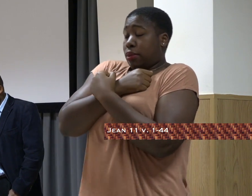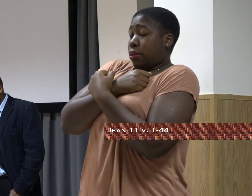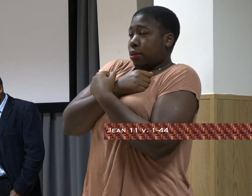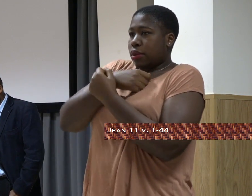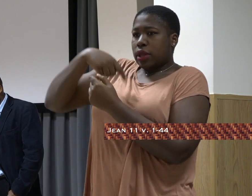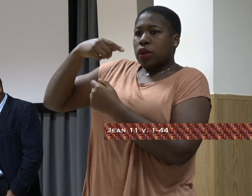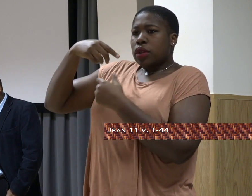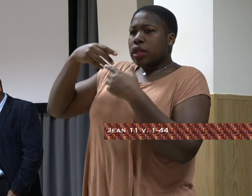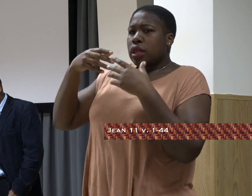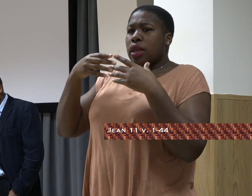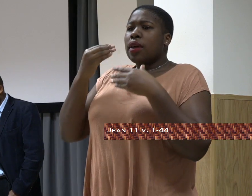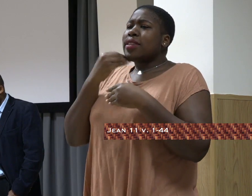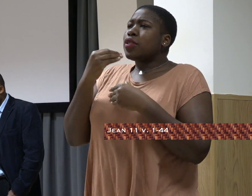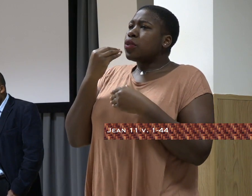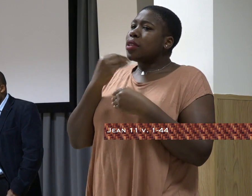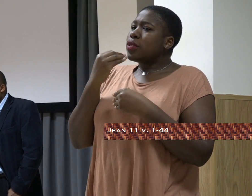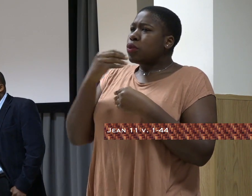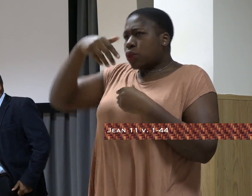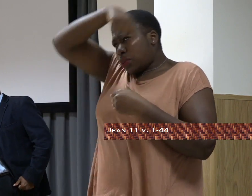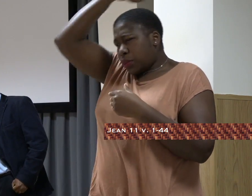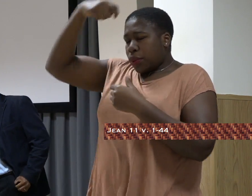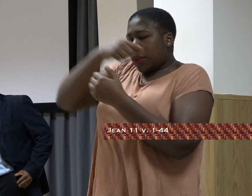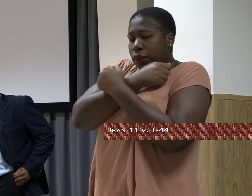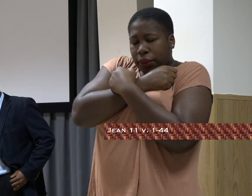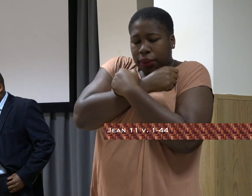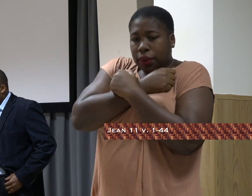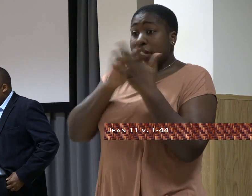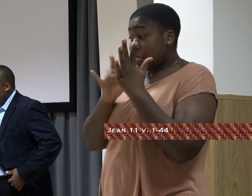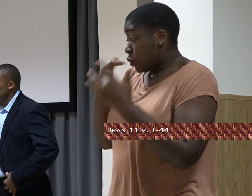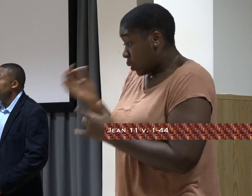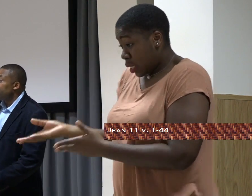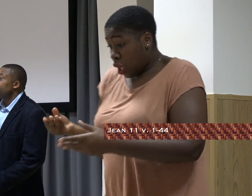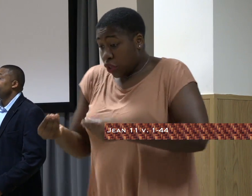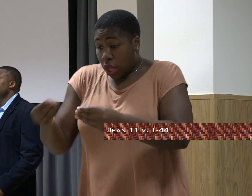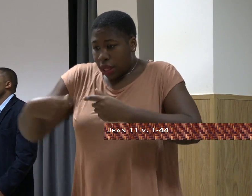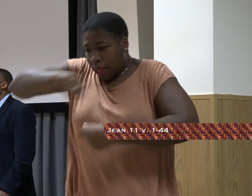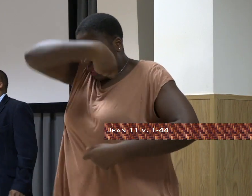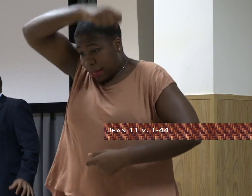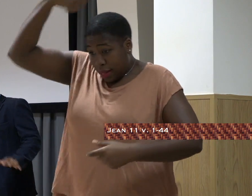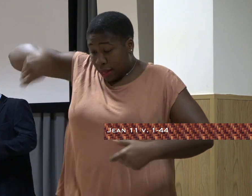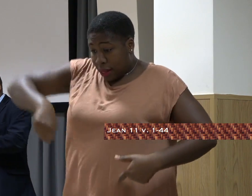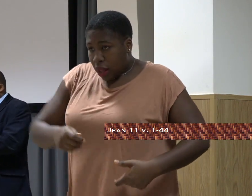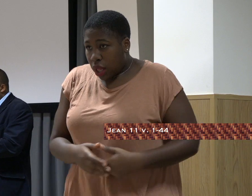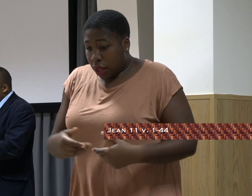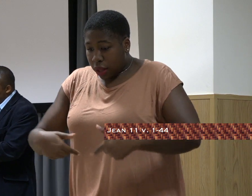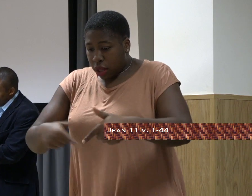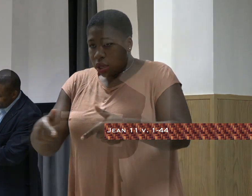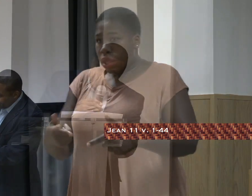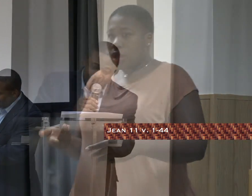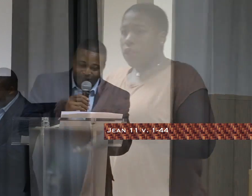enveloppé d'un linge. Jésus leur dit, déliez-le et laissez-le aller.